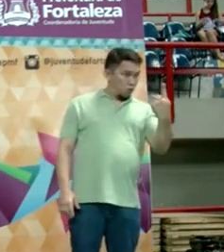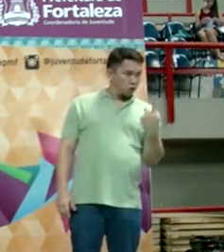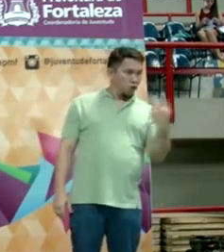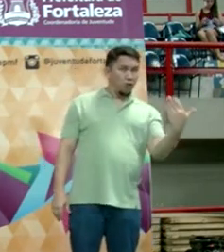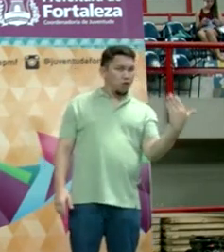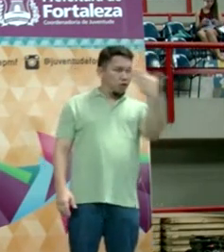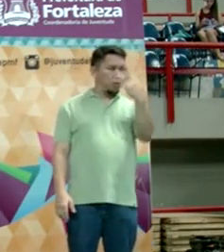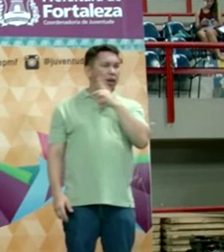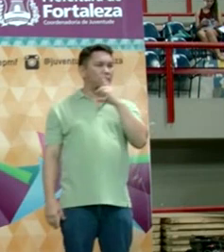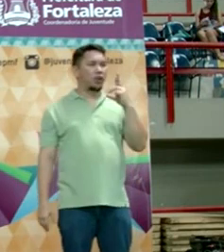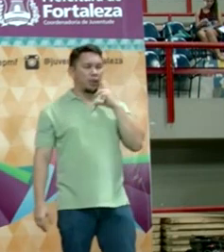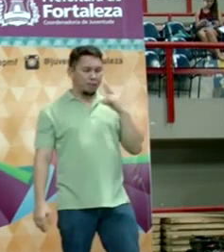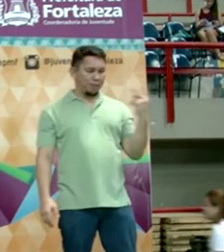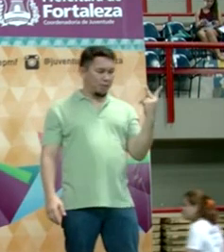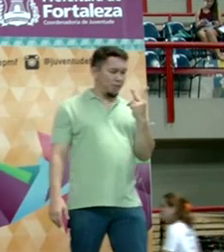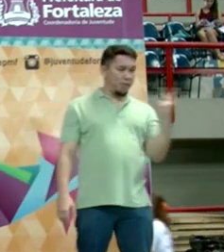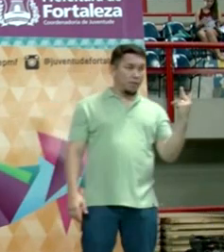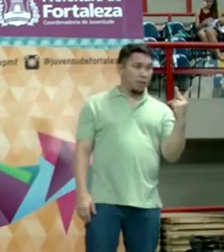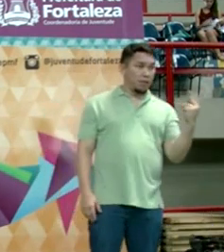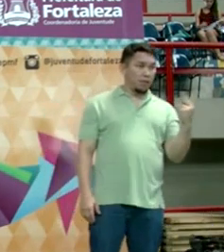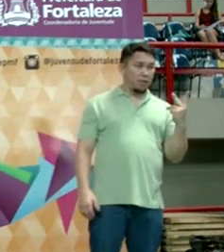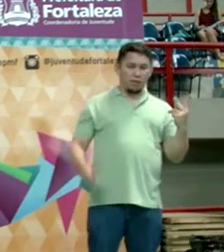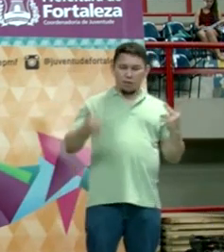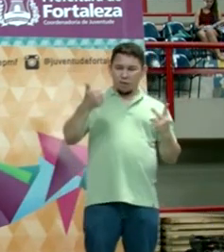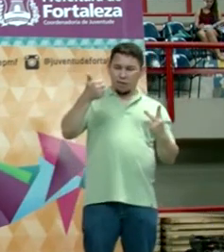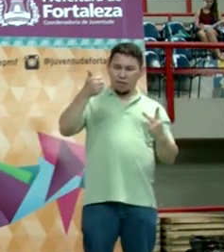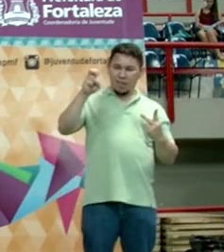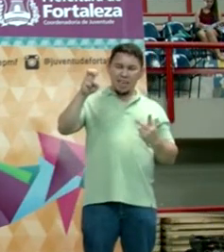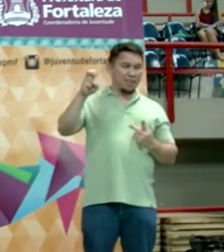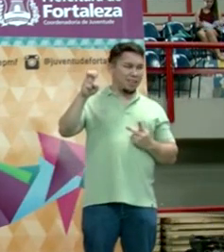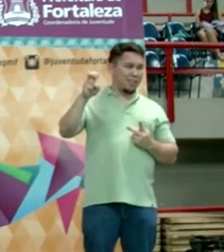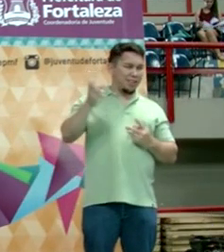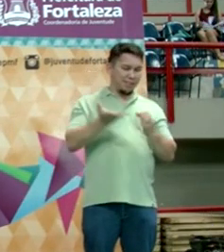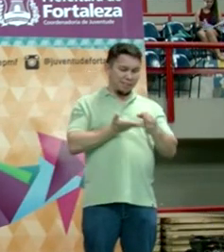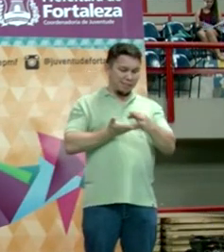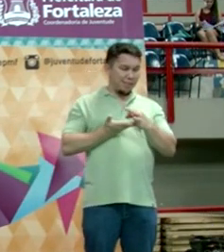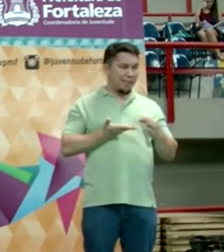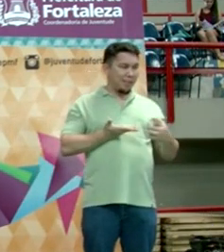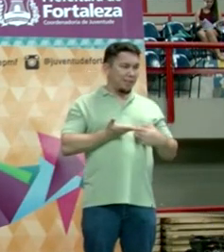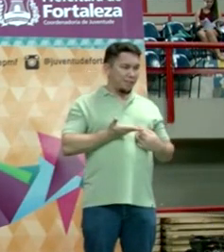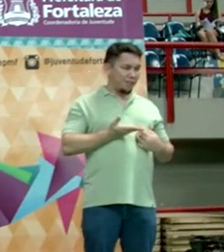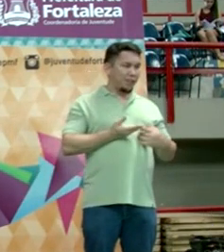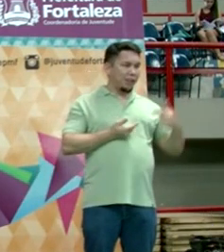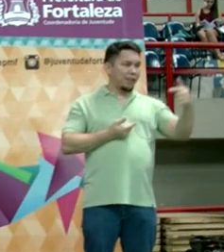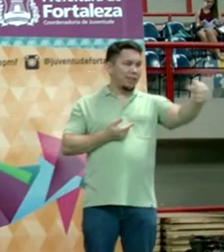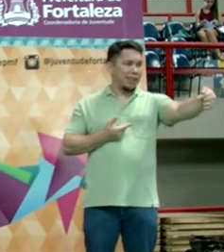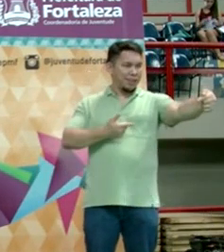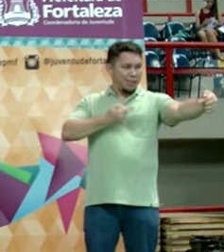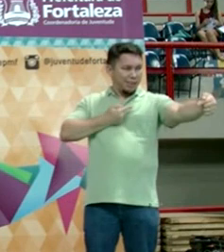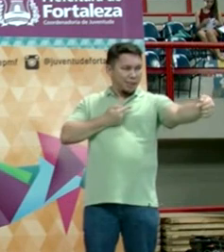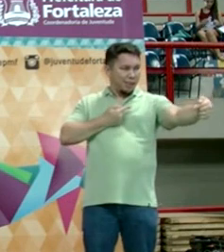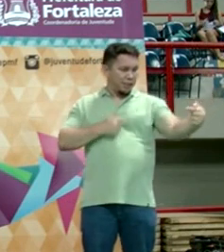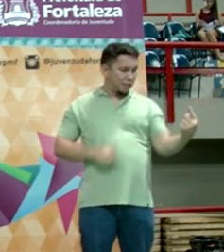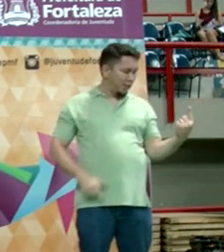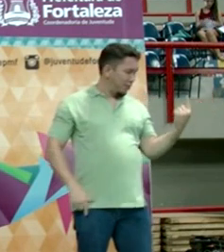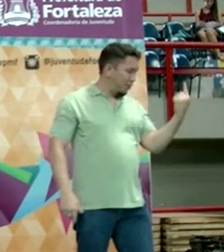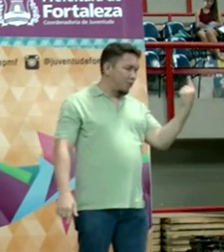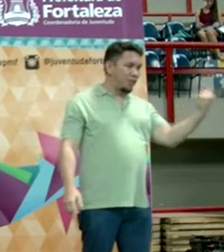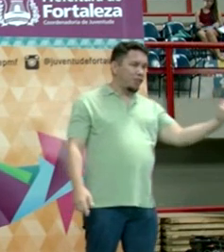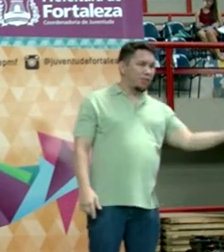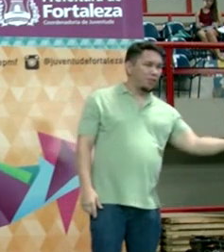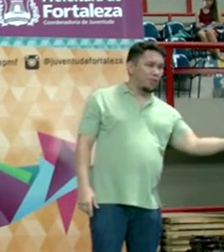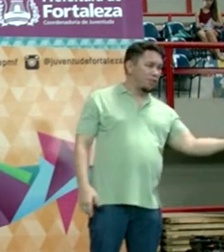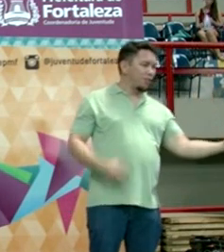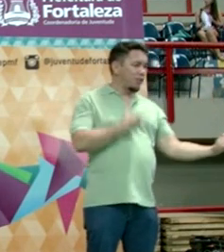de bolinha de peixe. Se viesse 15 bolinhas, ficava 7 para um, 7 para outro, e ficava